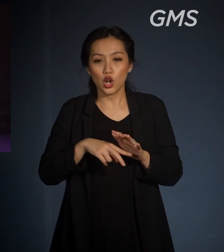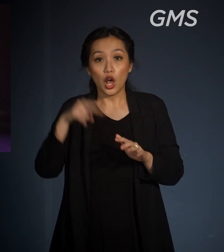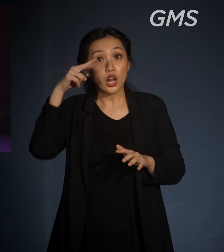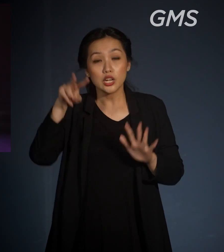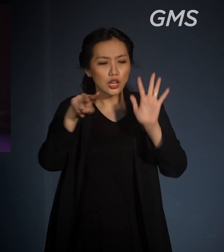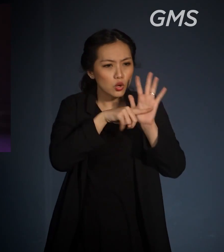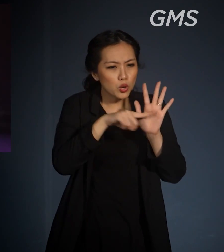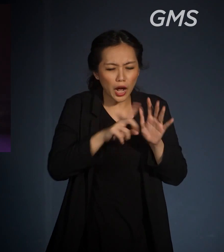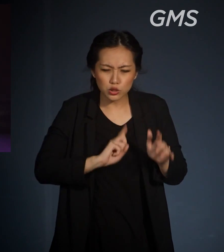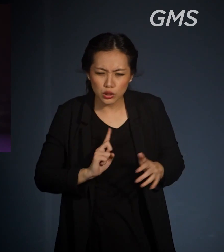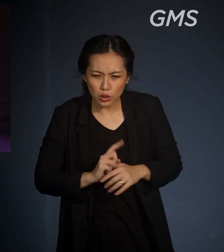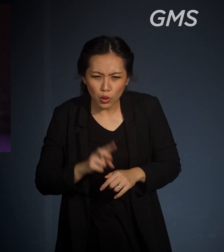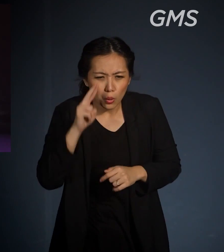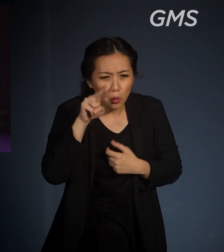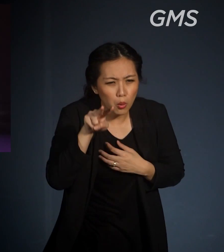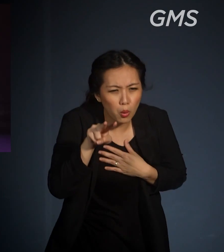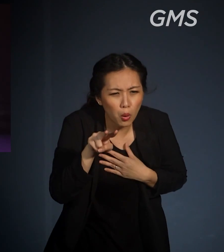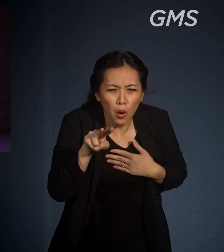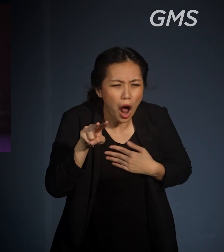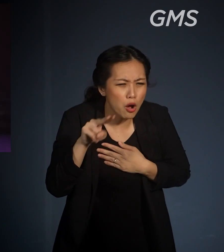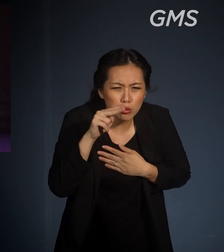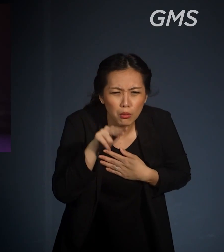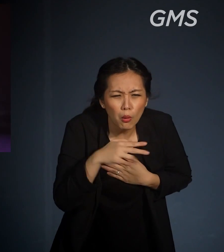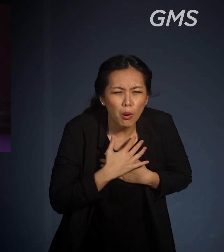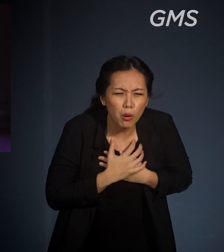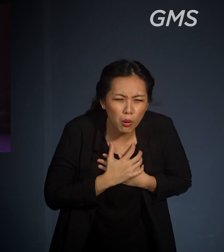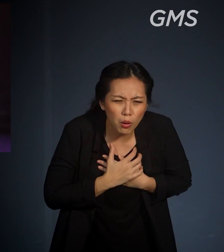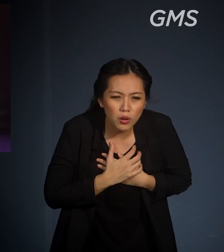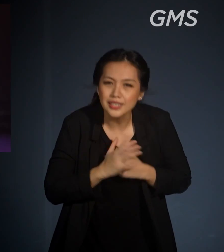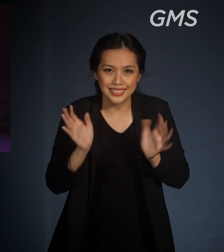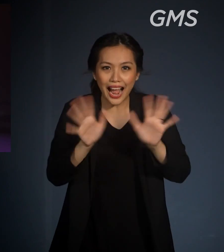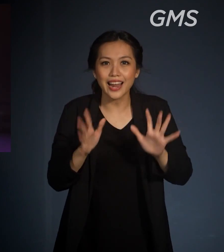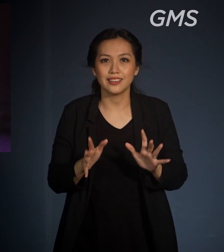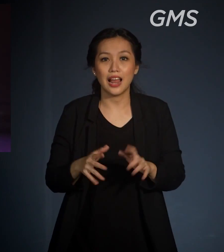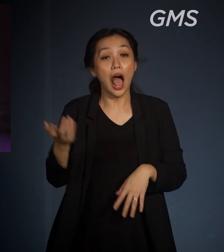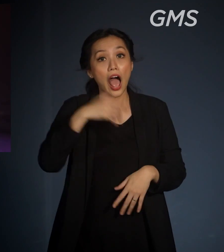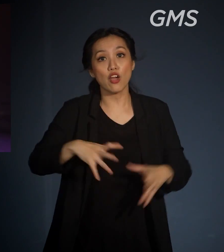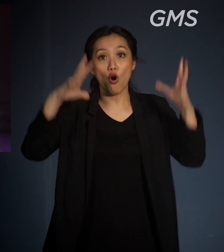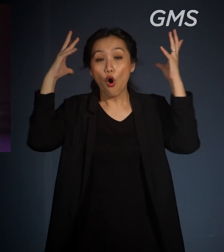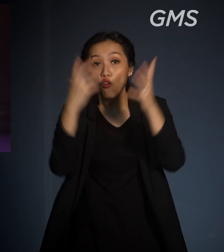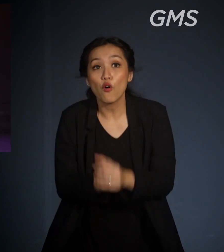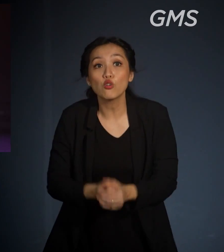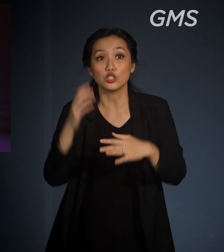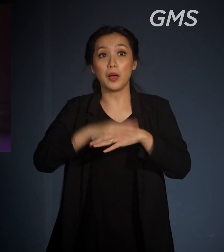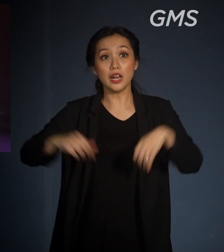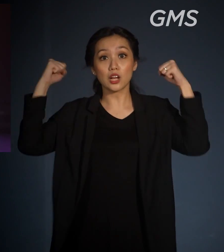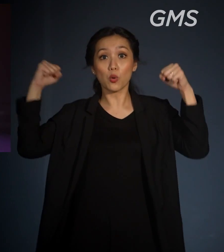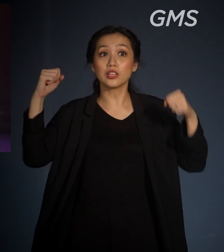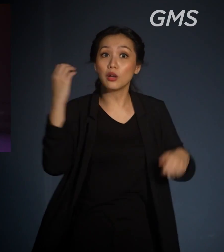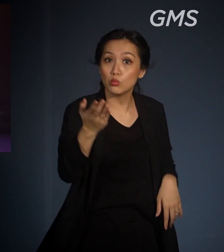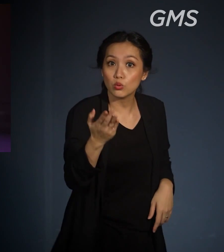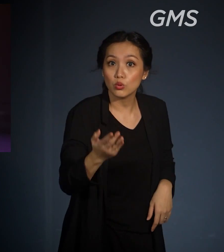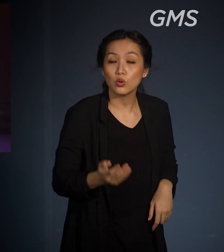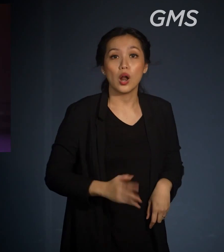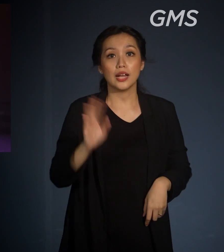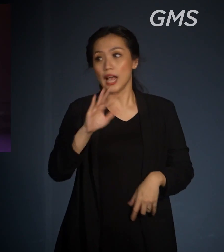fokus kepada kekuatan orang. Tapi yang Tuhan mau adalah fokus kepada kekuatan Anda. Jangan bandingkan diri